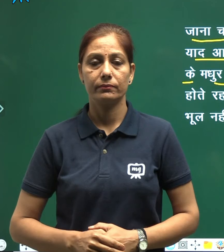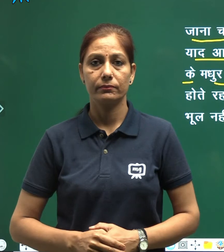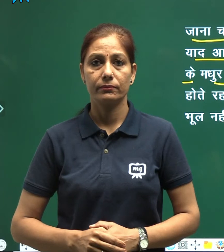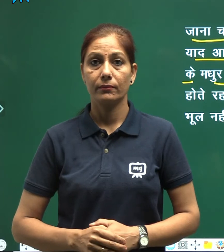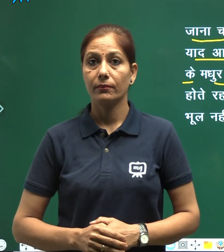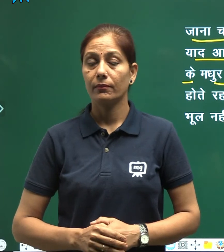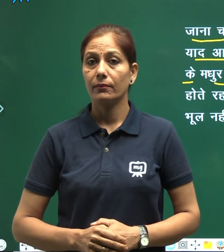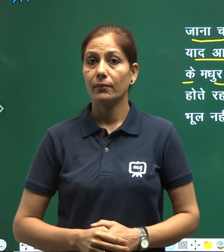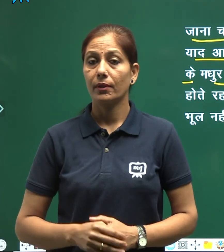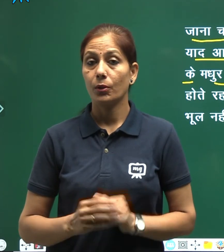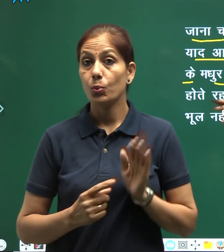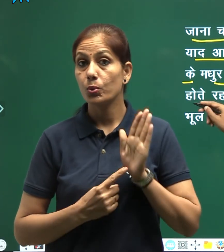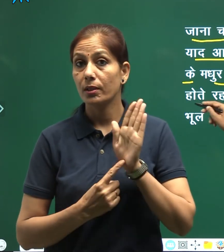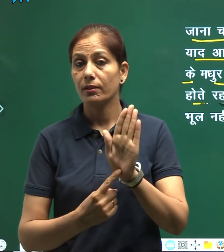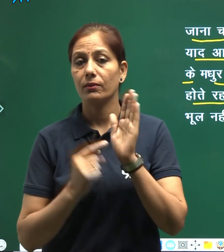प्रकाशित होते रहते हैं।